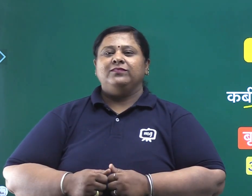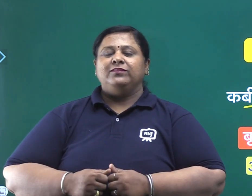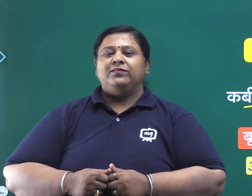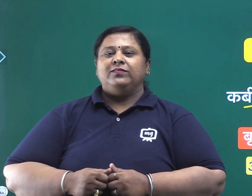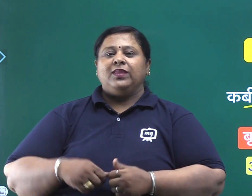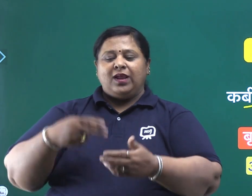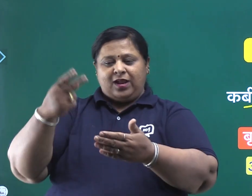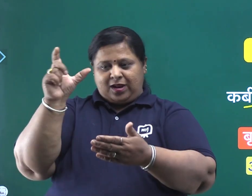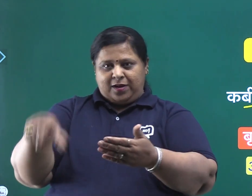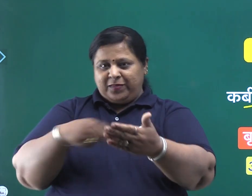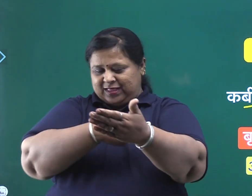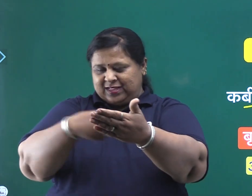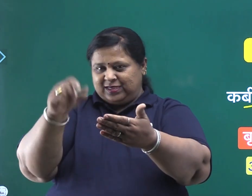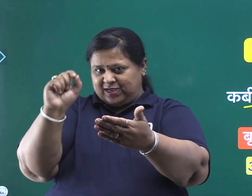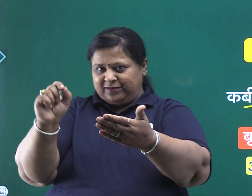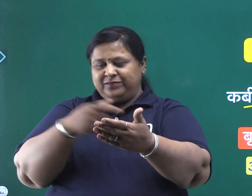कबीरदास जी ने